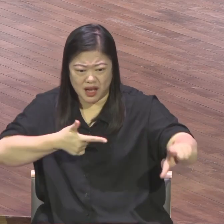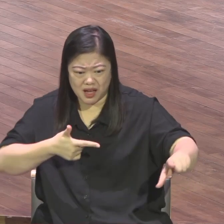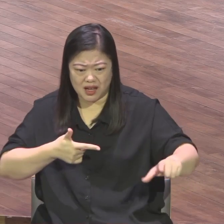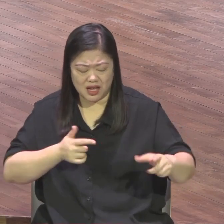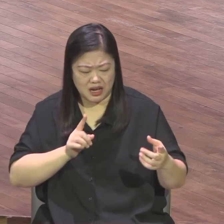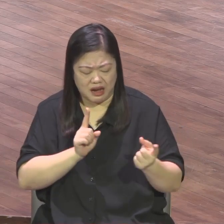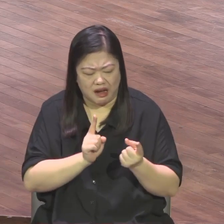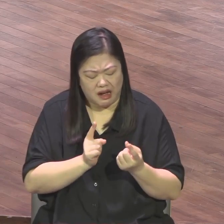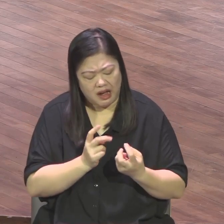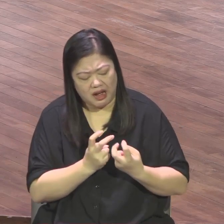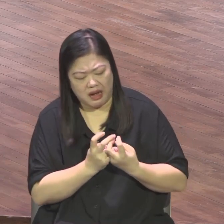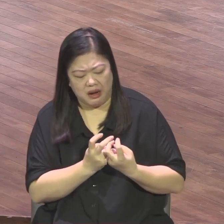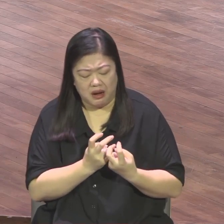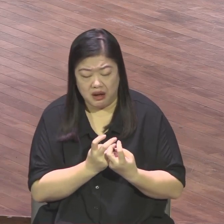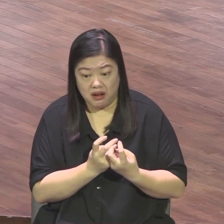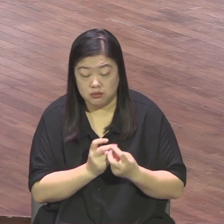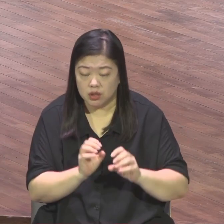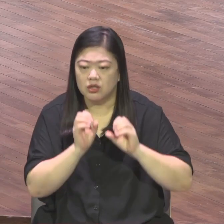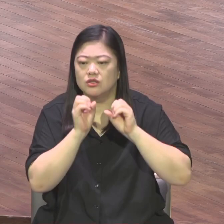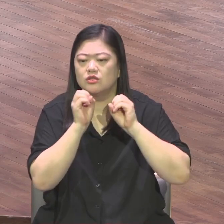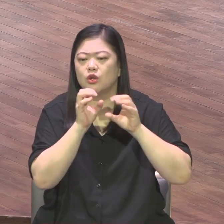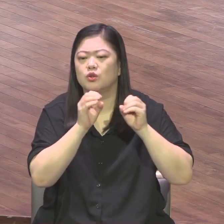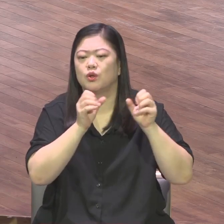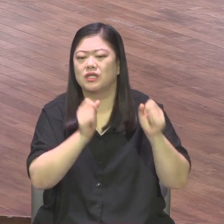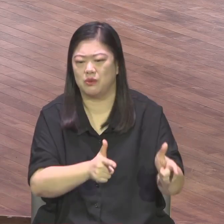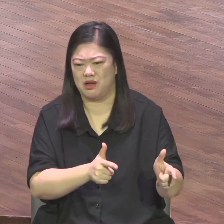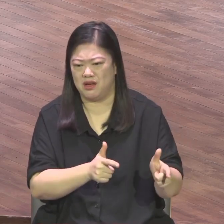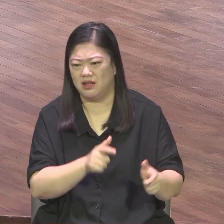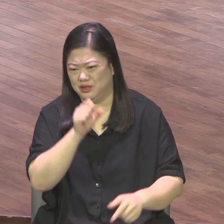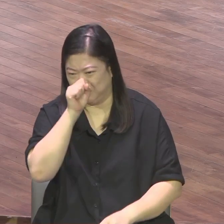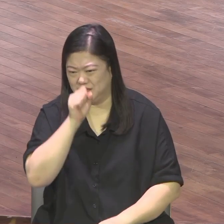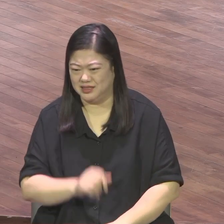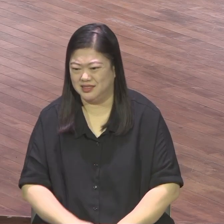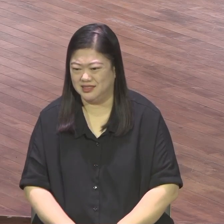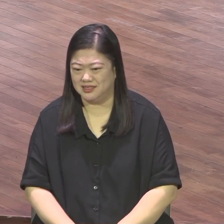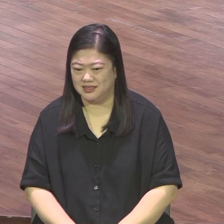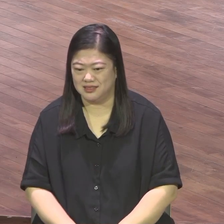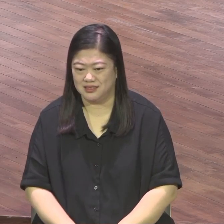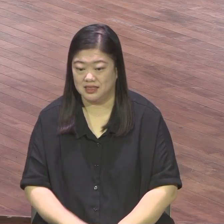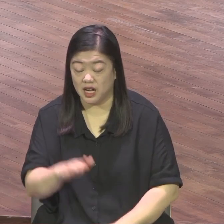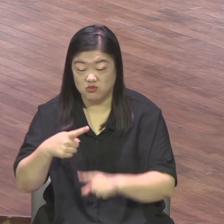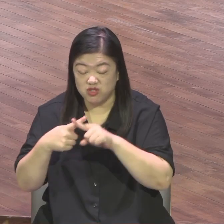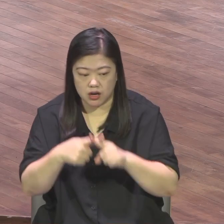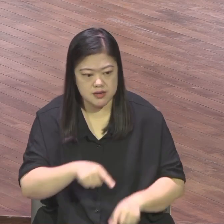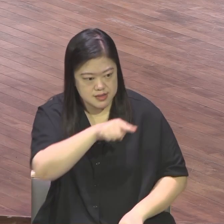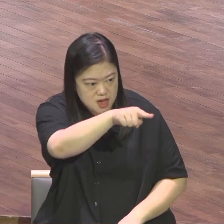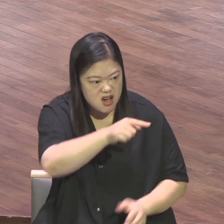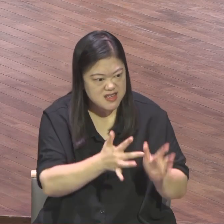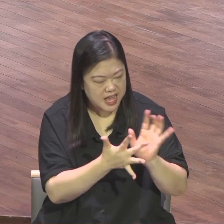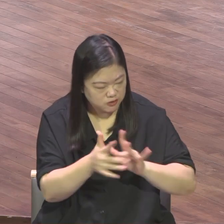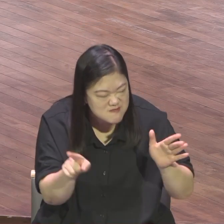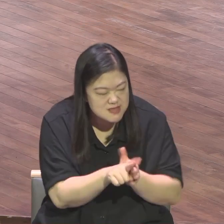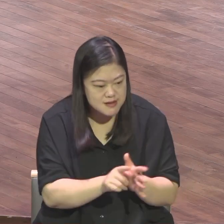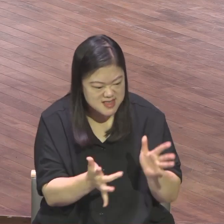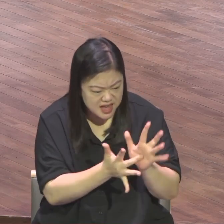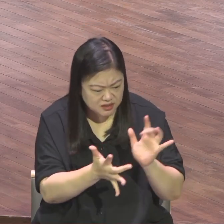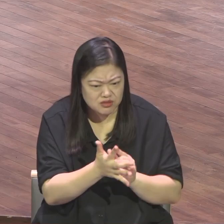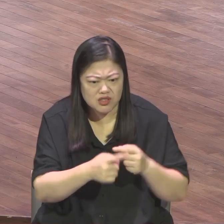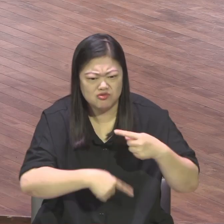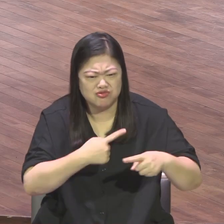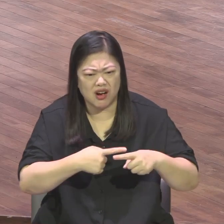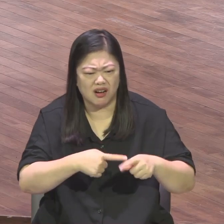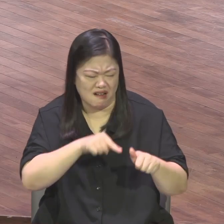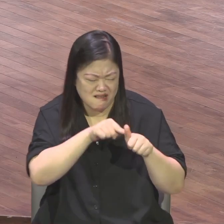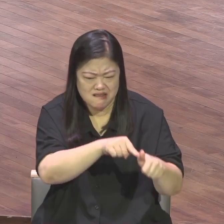바랍니다. 전도할 수 있는 기회로. 무조건 예수 믿어라. 예수 믿어. 그렇게 하면 안 돼. 무조건 예수 믿어라.